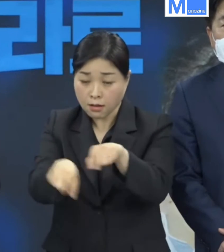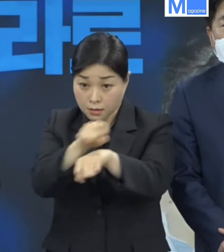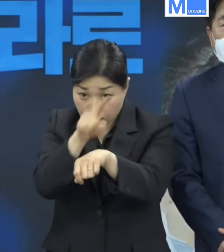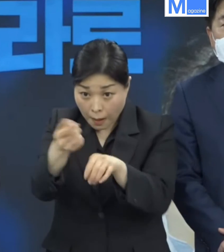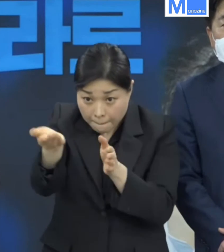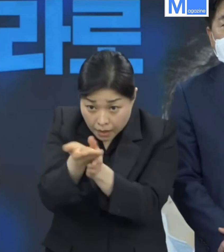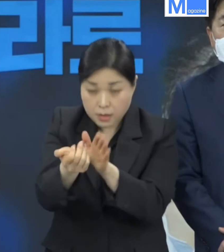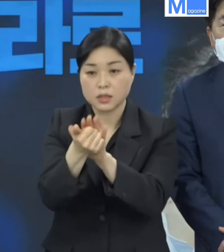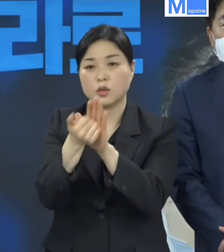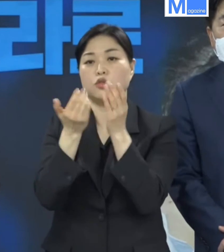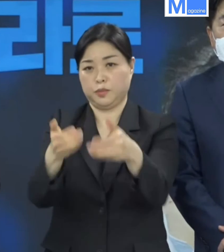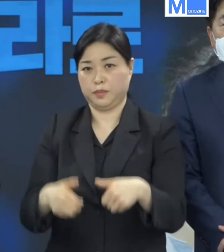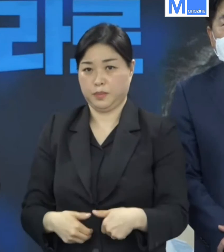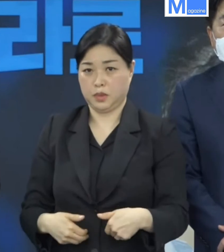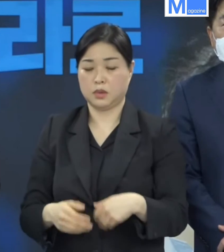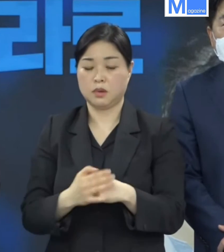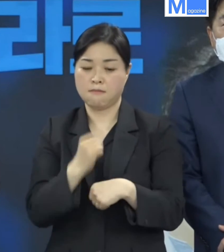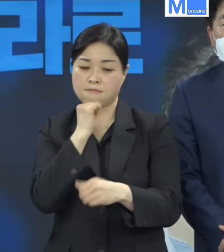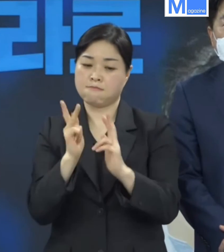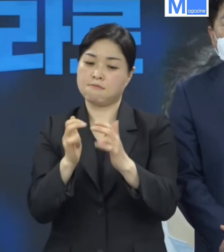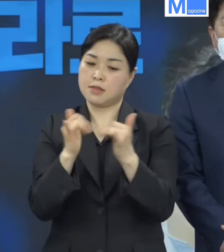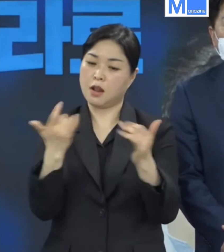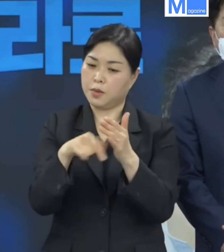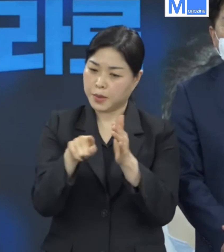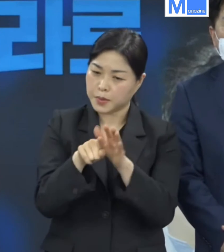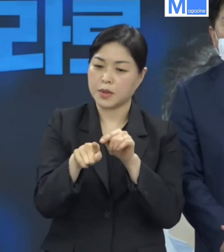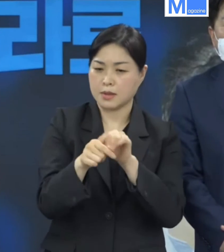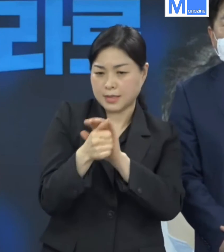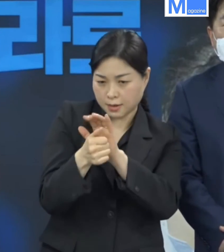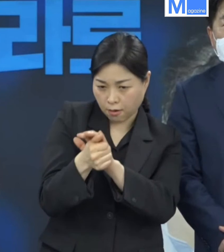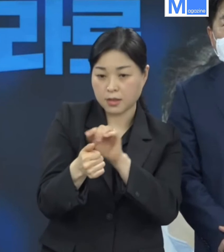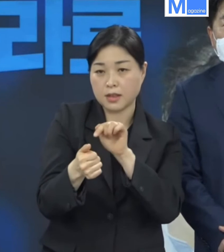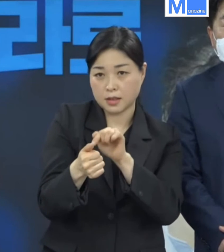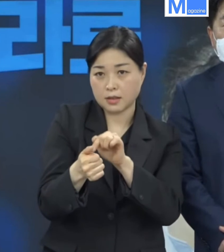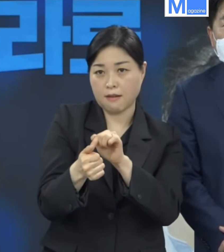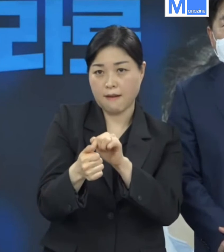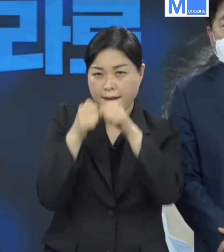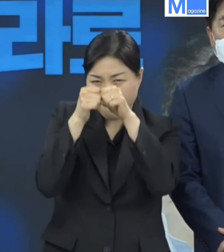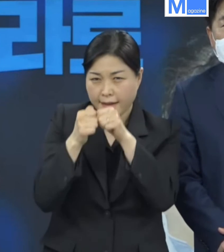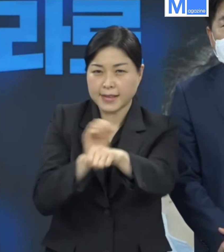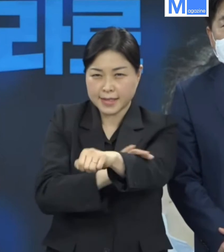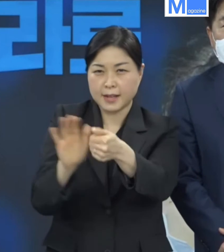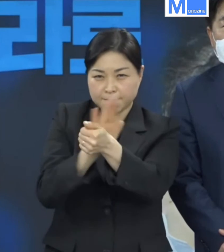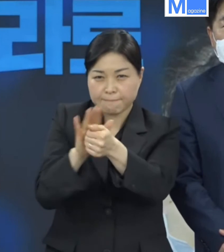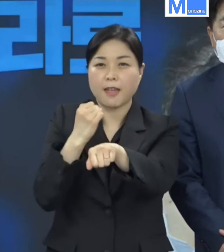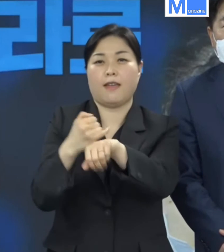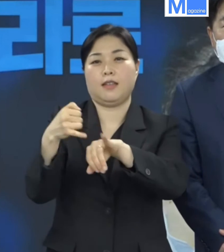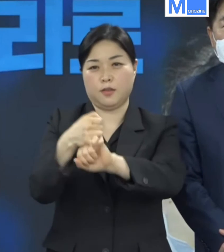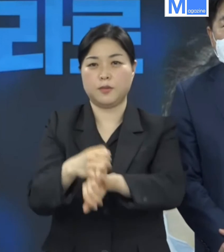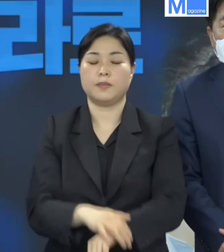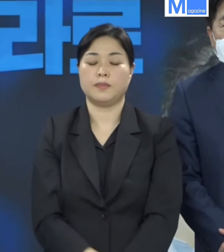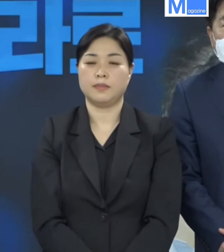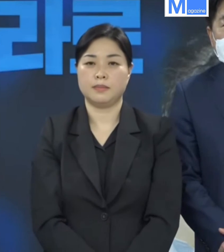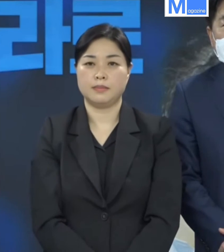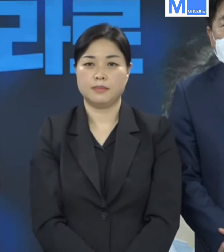합니다. 소공인들을 위한 정책을 별도로 구분해서 세심하게 시행하도록 하겠습니다.